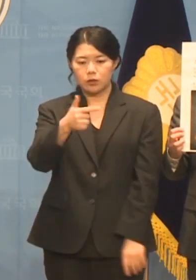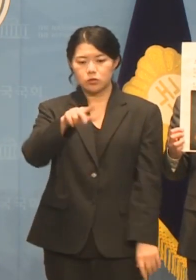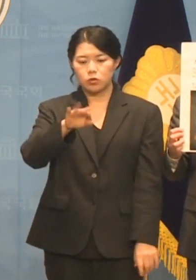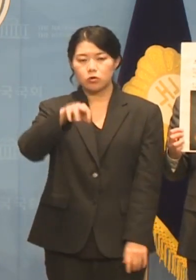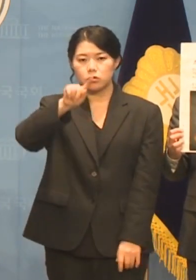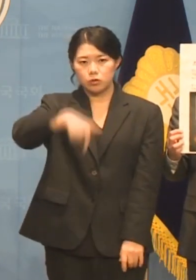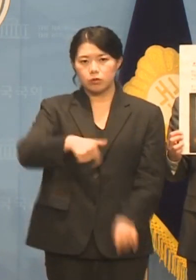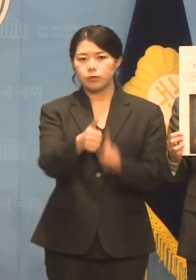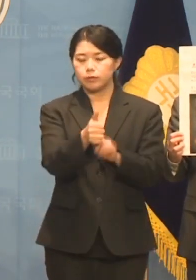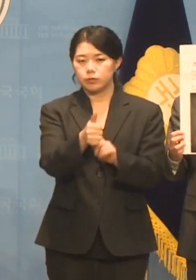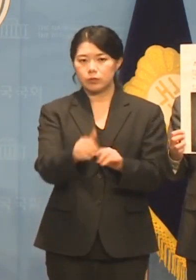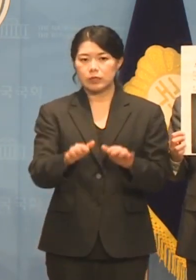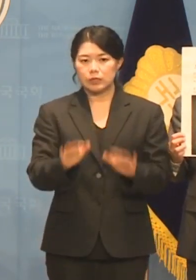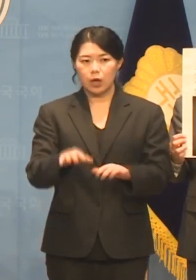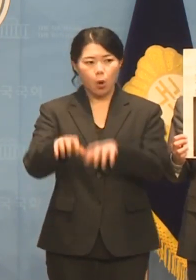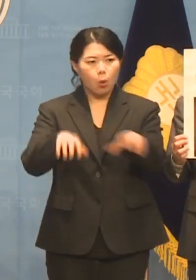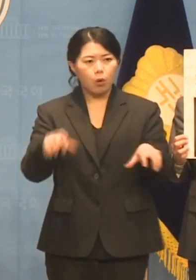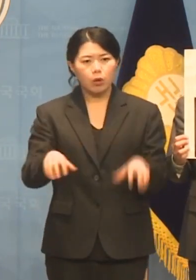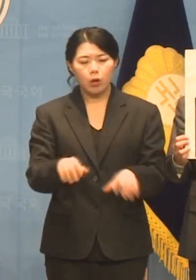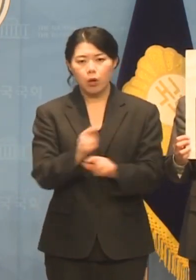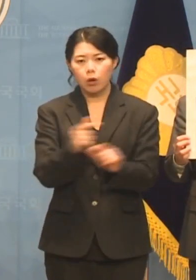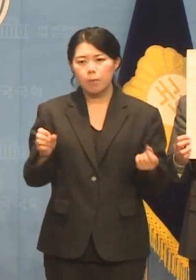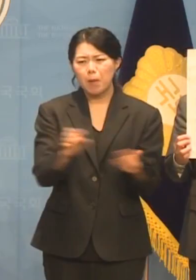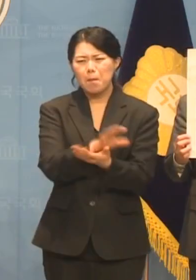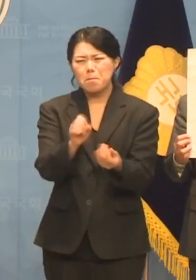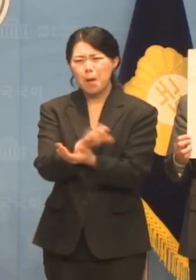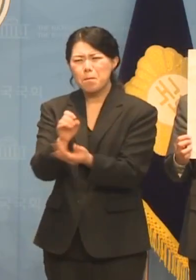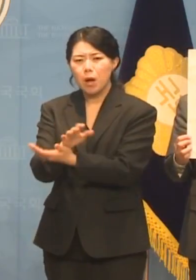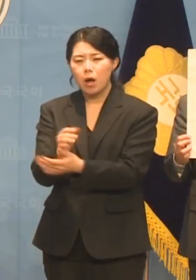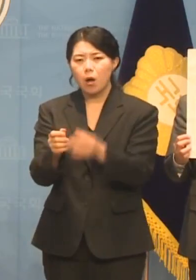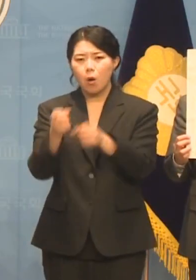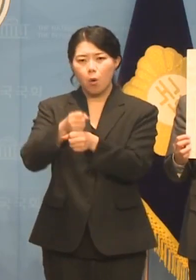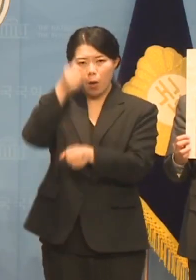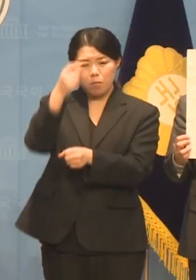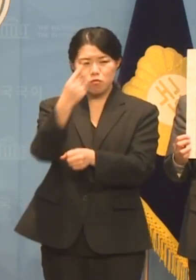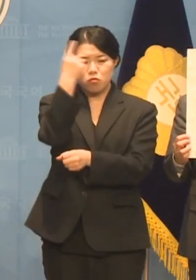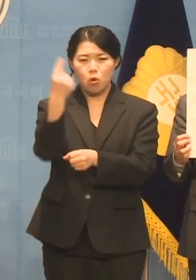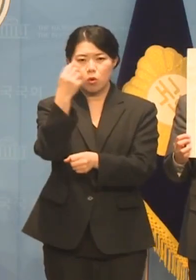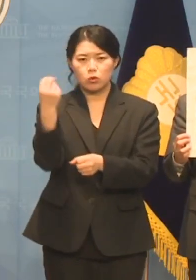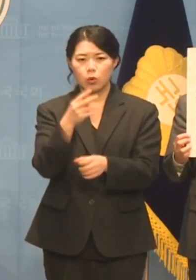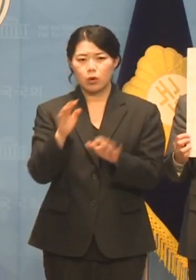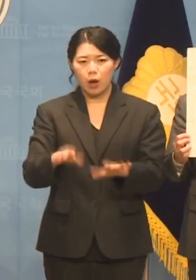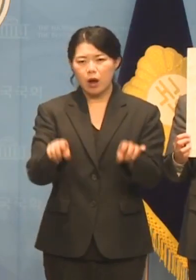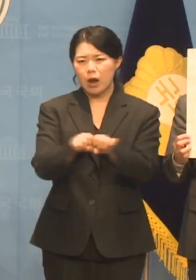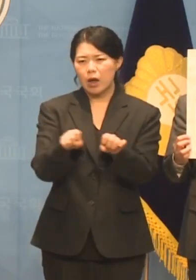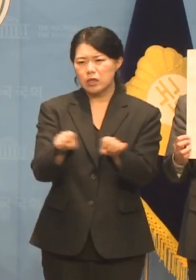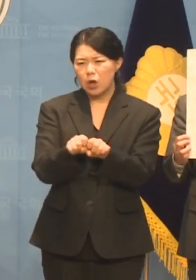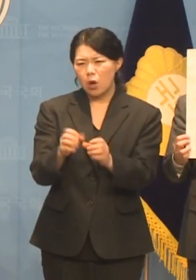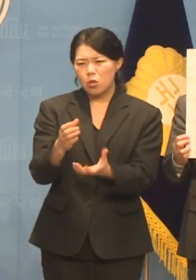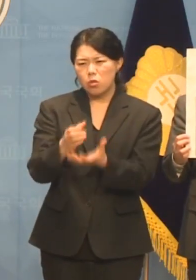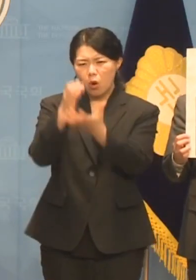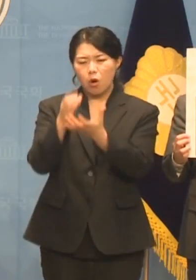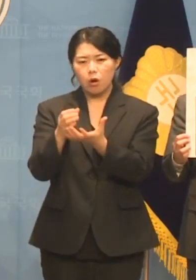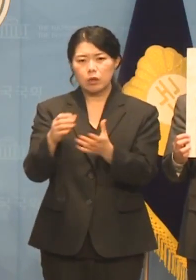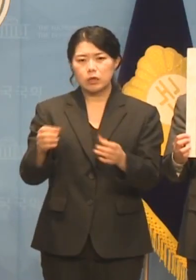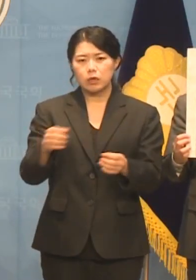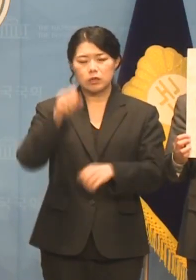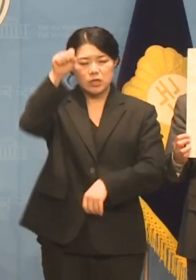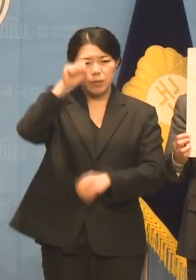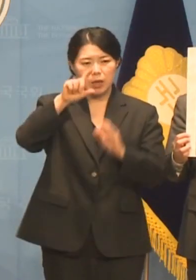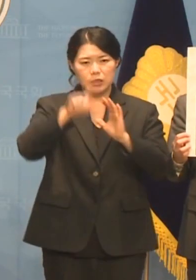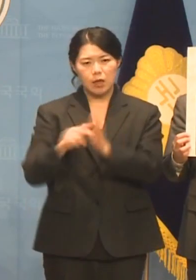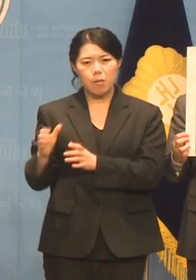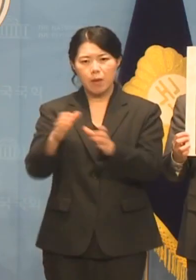씨는 지금쯤 곳곳에서 유혈 충돌이 벌어지며 횃불과 가스통이 집회에 등장하여야 정상이다며 MBC가